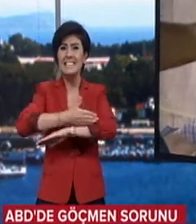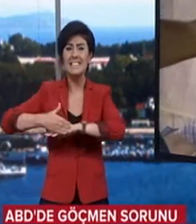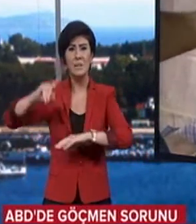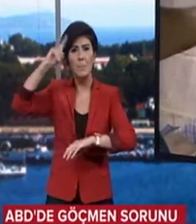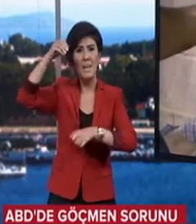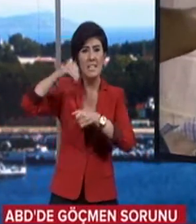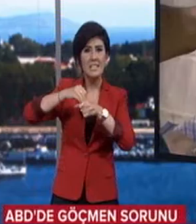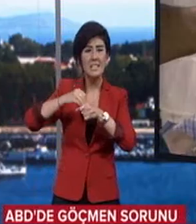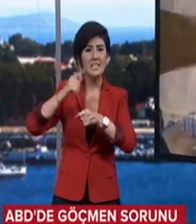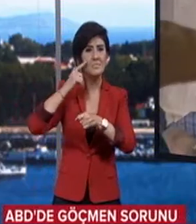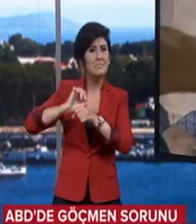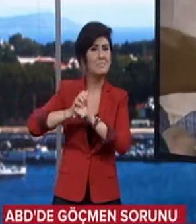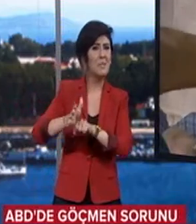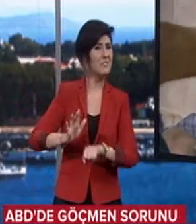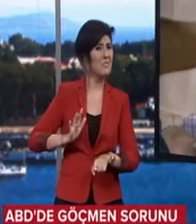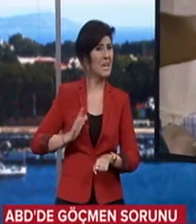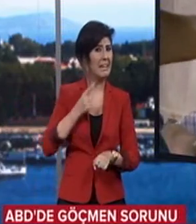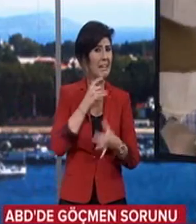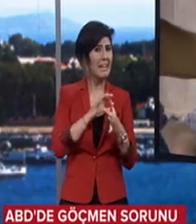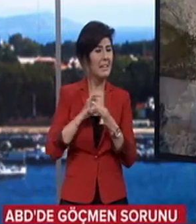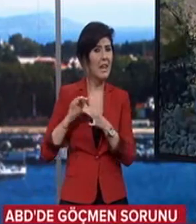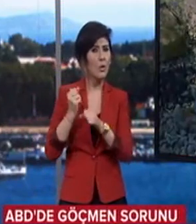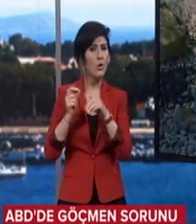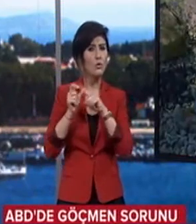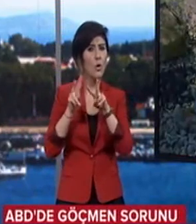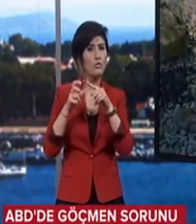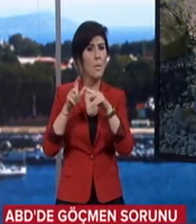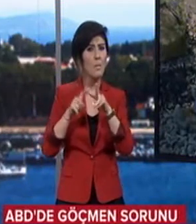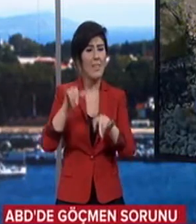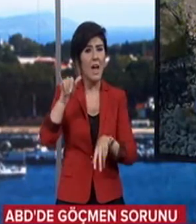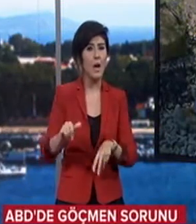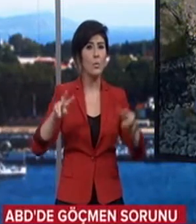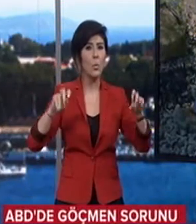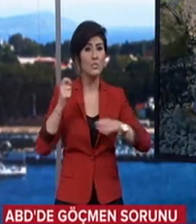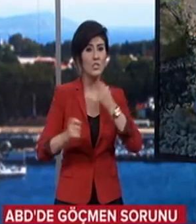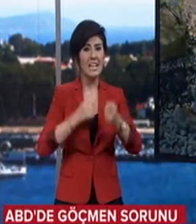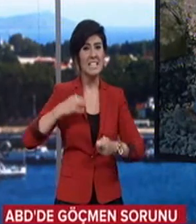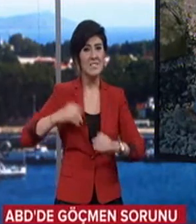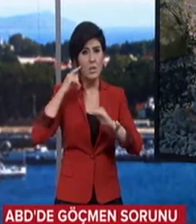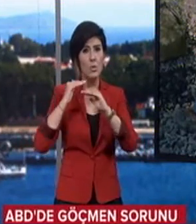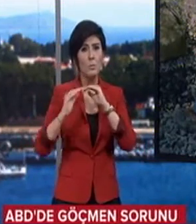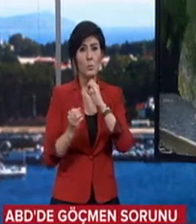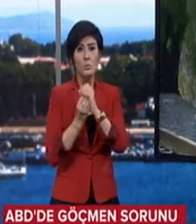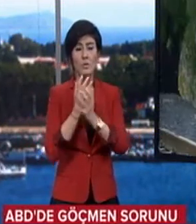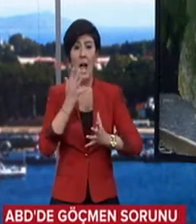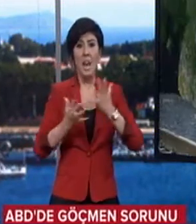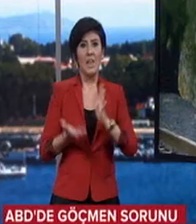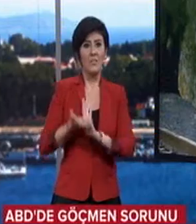sınırlardaki merkezlerde suistimal edildikleri yönündeki iddialar göçmen hakları konusunda çalışan sivil toplum kuruluşlarını